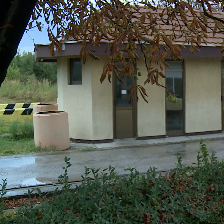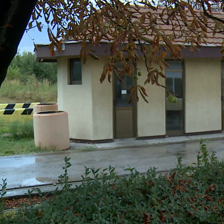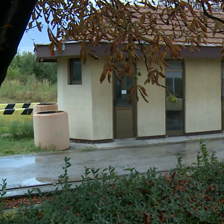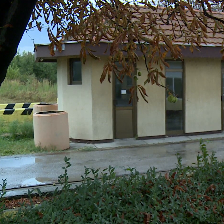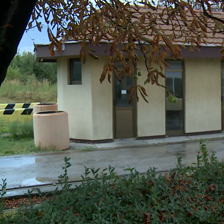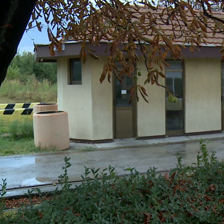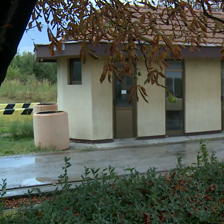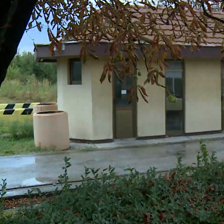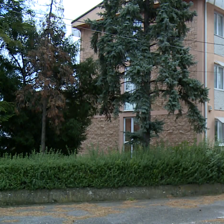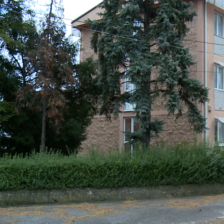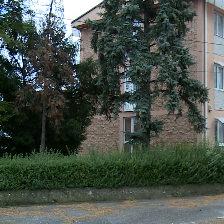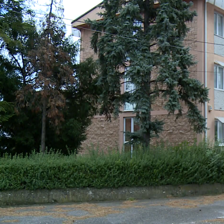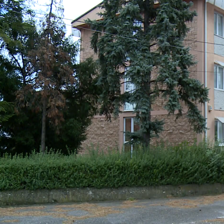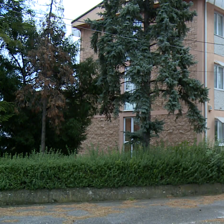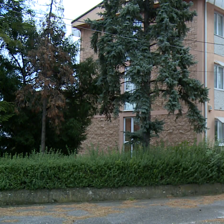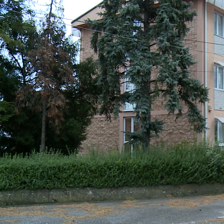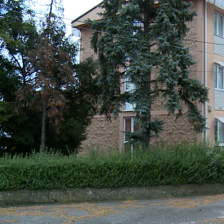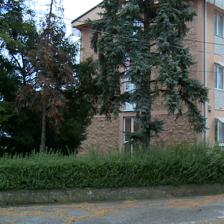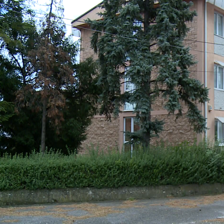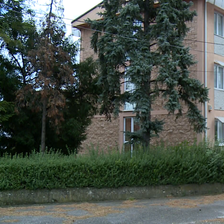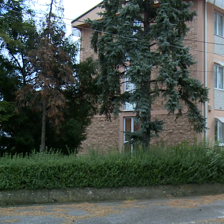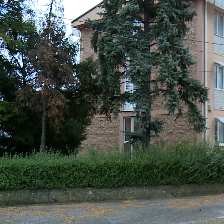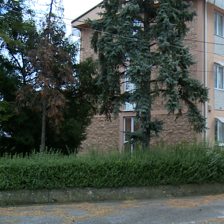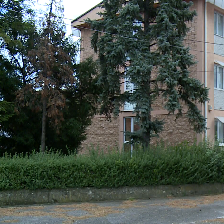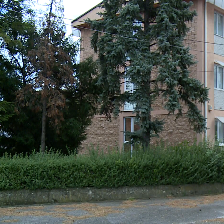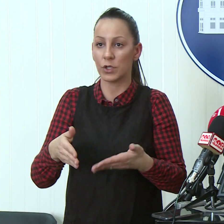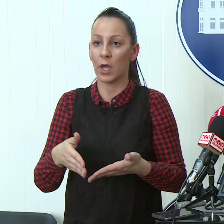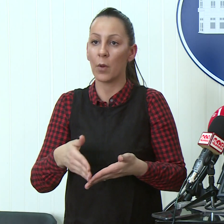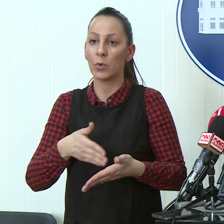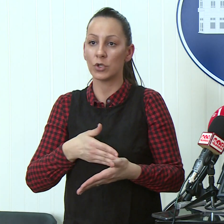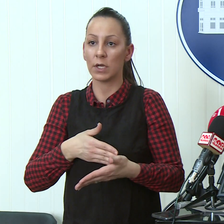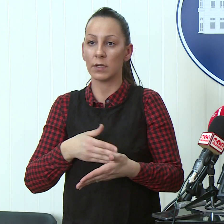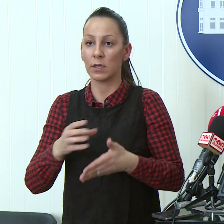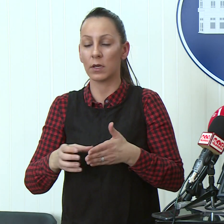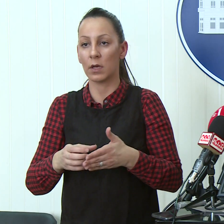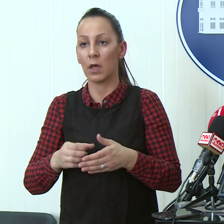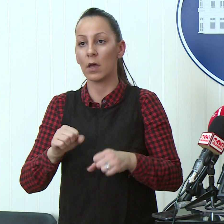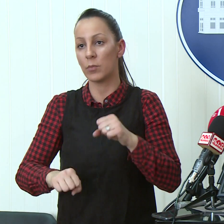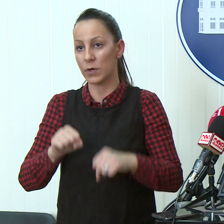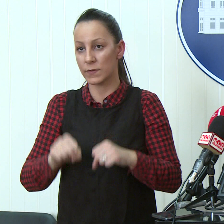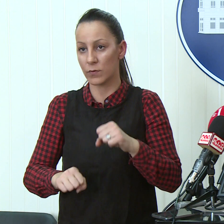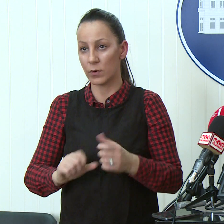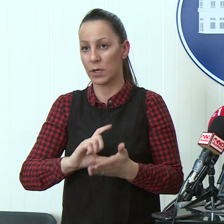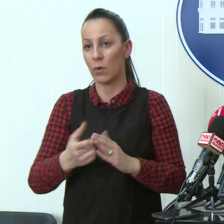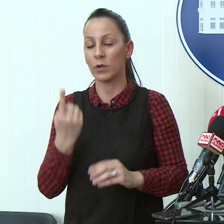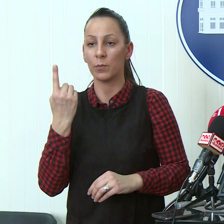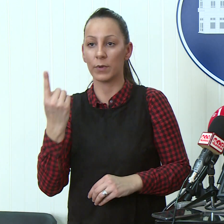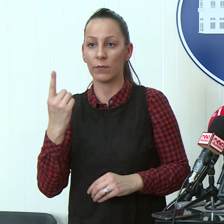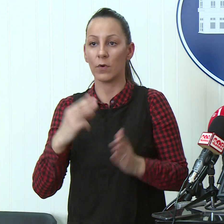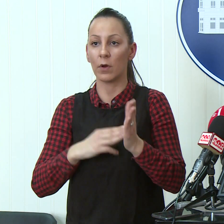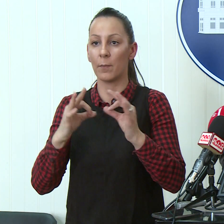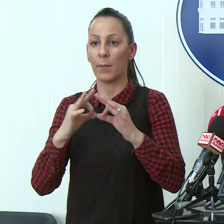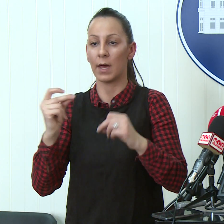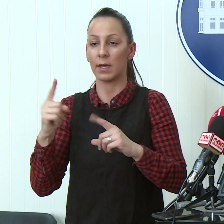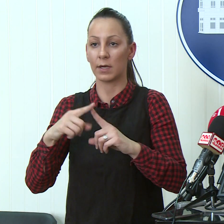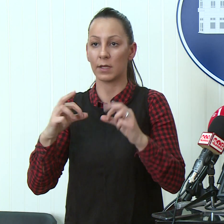koji su školovani, a čiji je grad Bijeljina dobro mjesto za život. Od 1.3.2020. godine u Žitopromet sa mnom